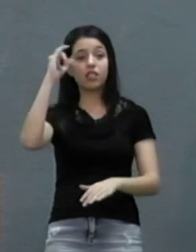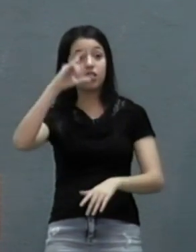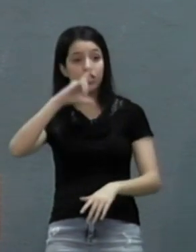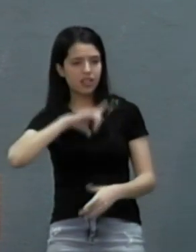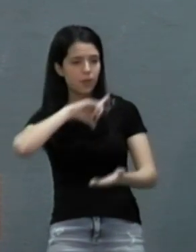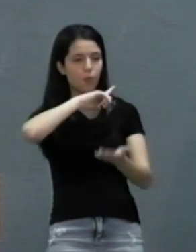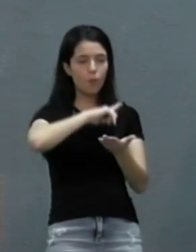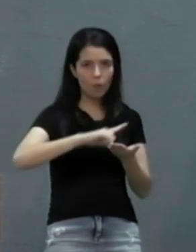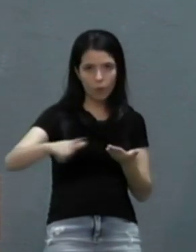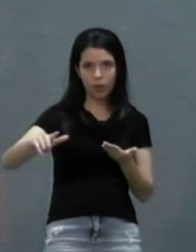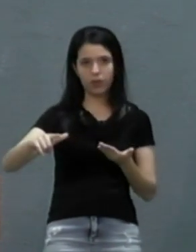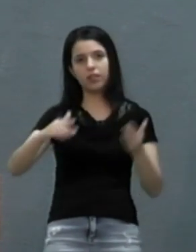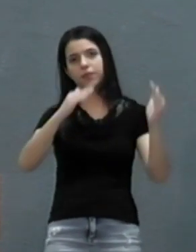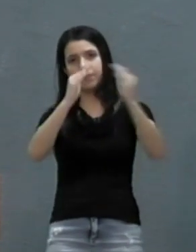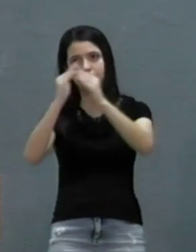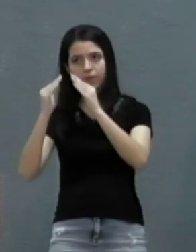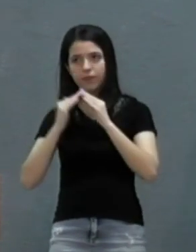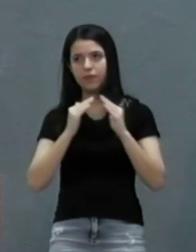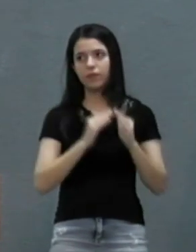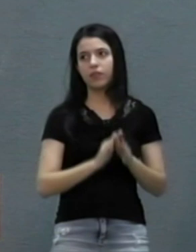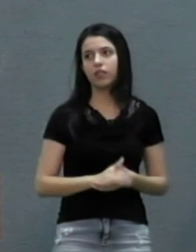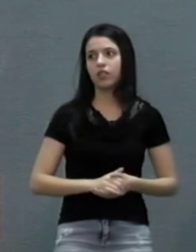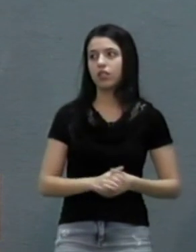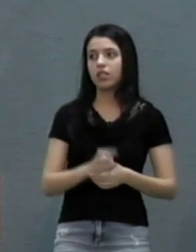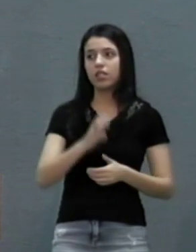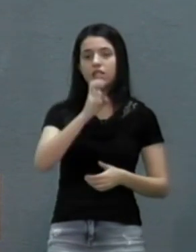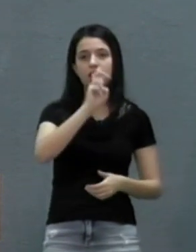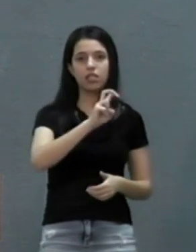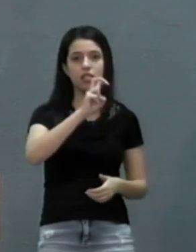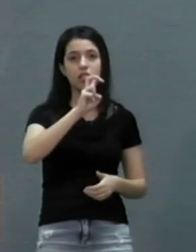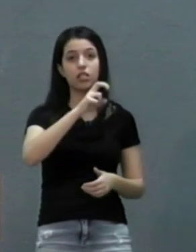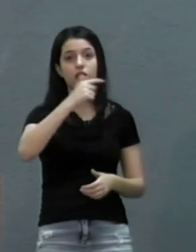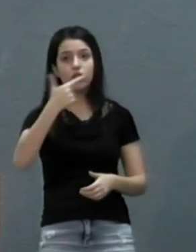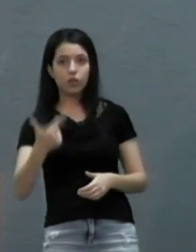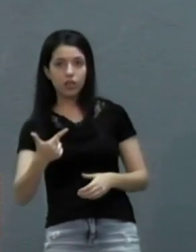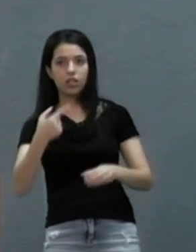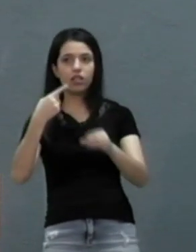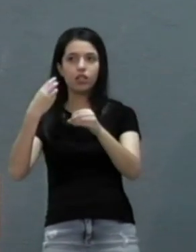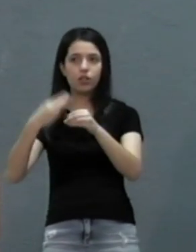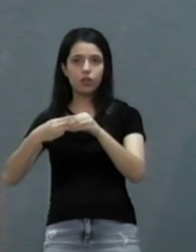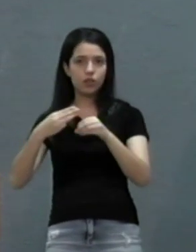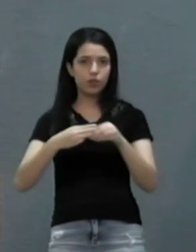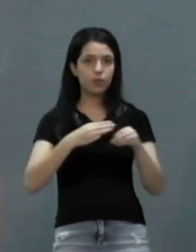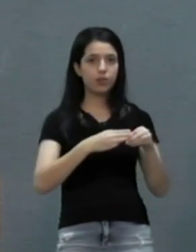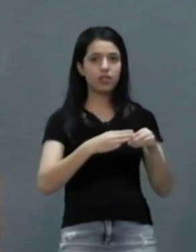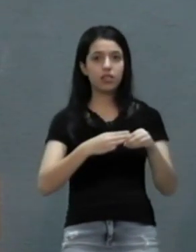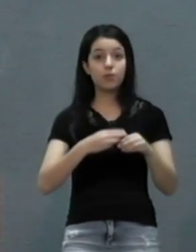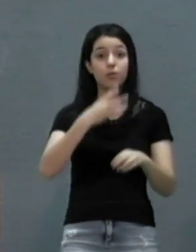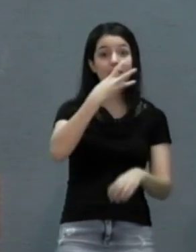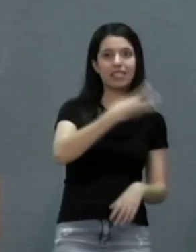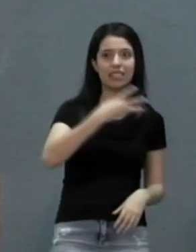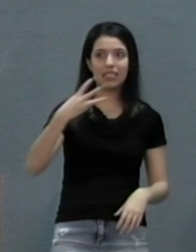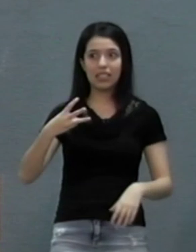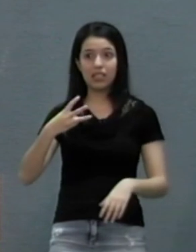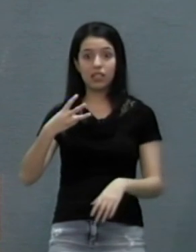De 52 municípios do estado de Rondônia, 33 está em estado de alerta com relação